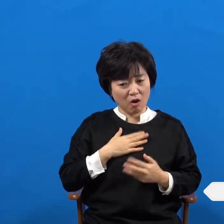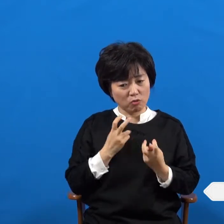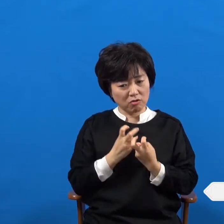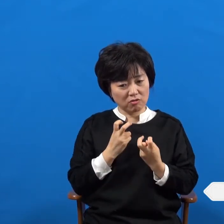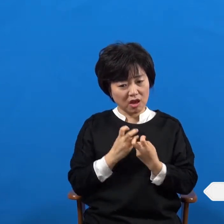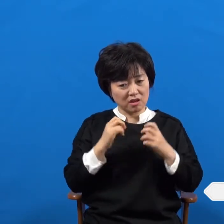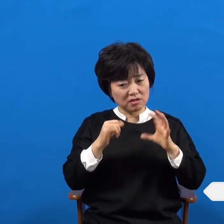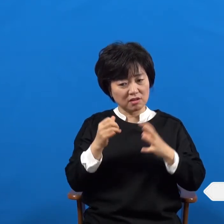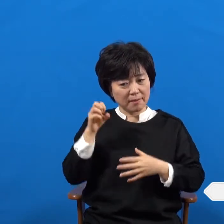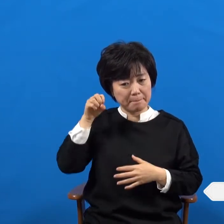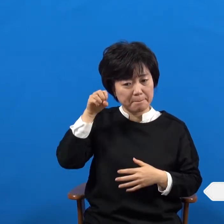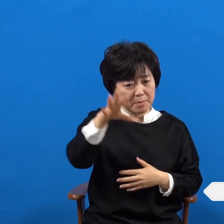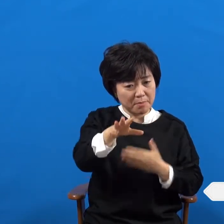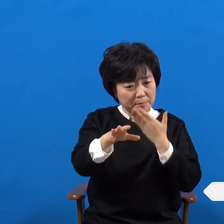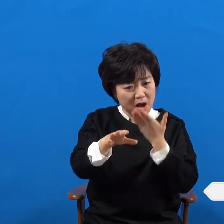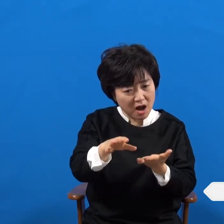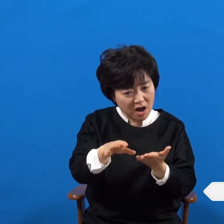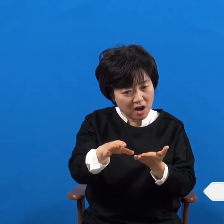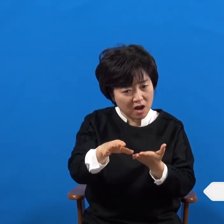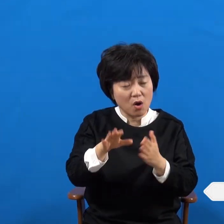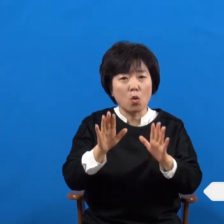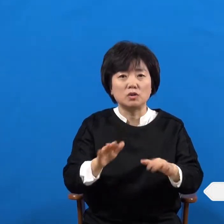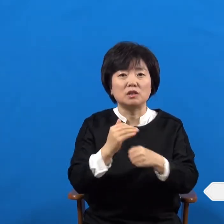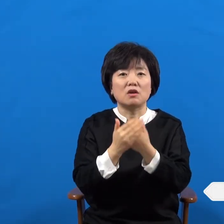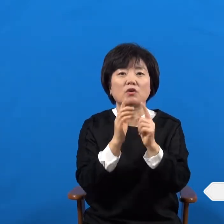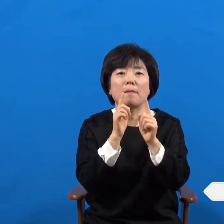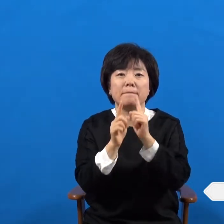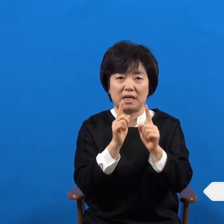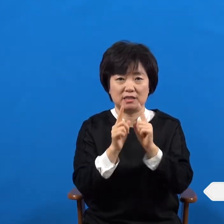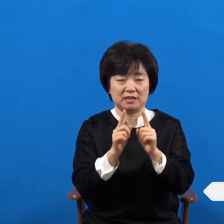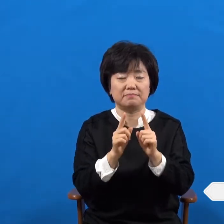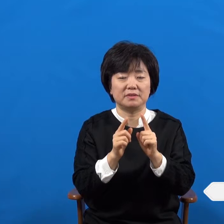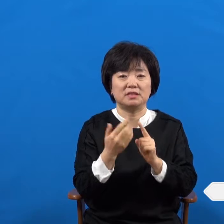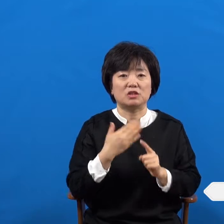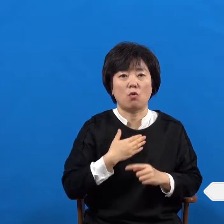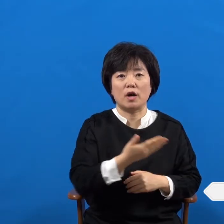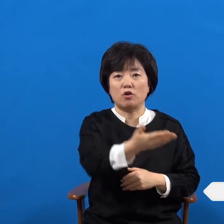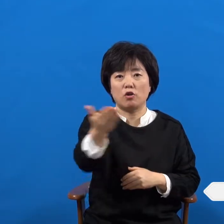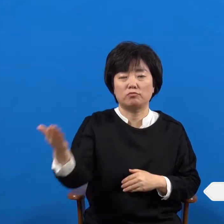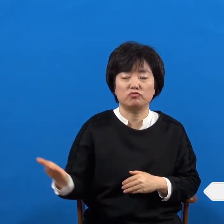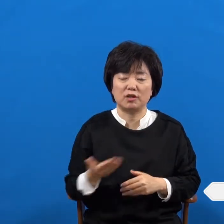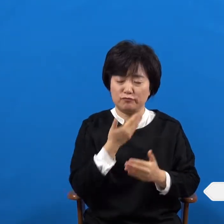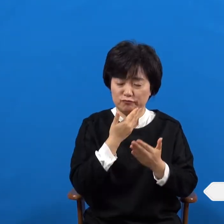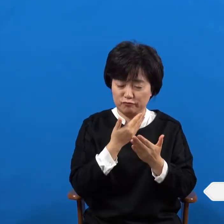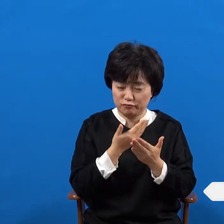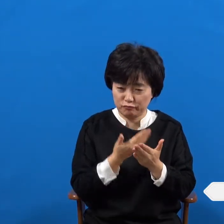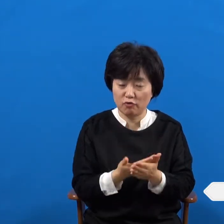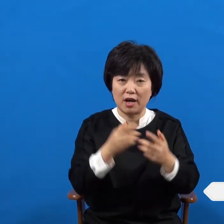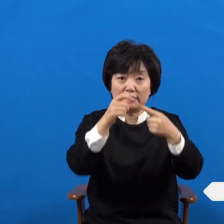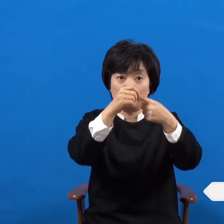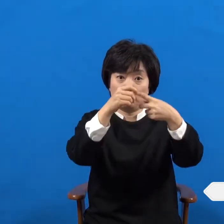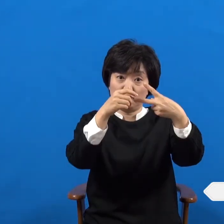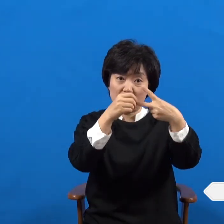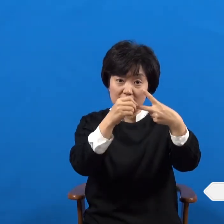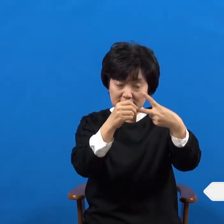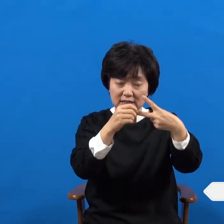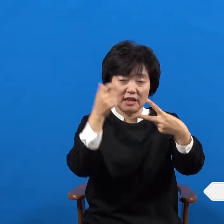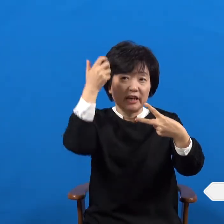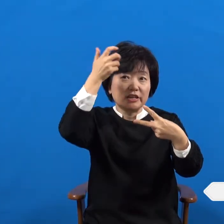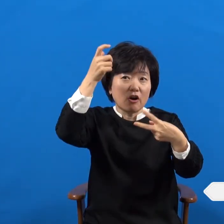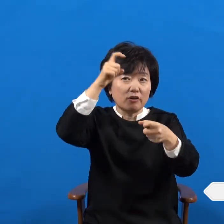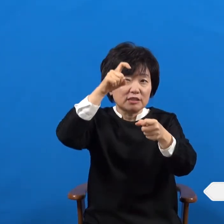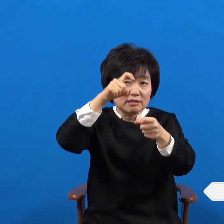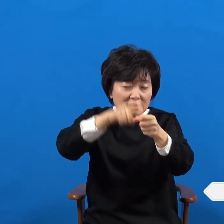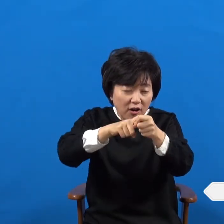빛으로 살 수 있는가? 오늘 성경은 여러분과 저에게 중요한 두 가지의 영적 원리를